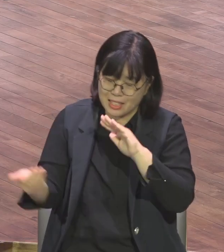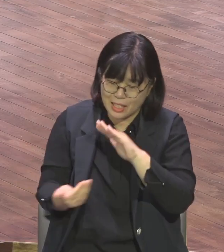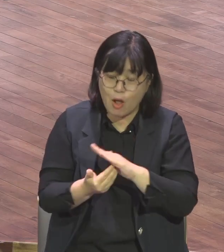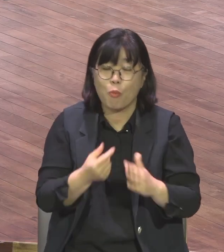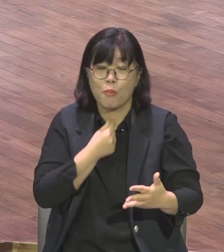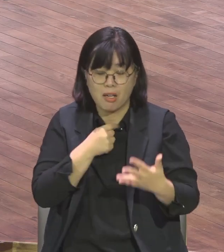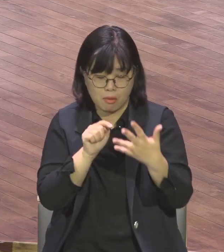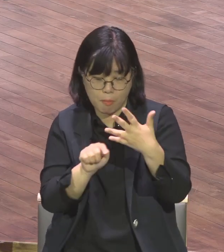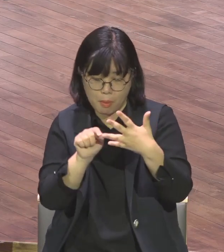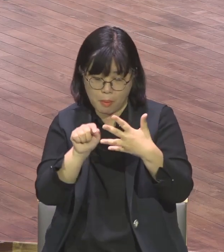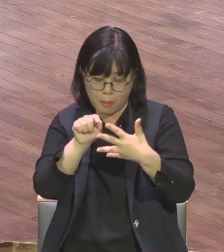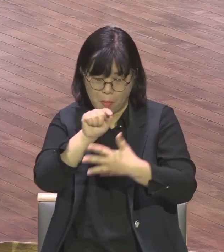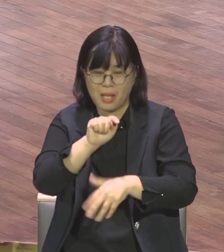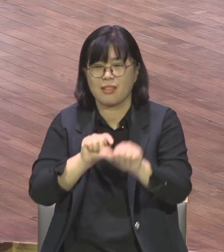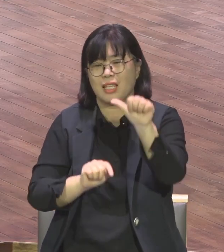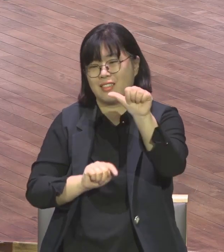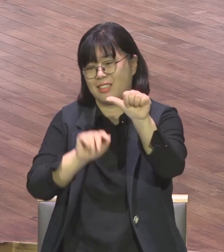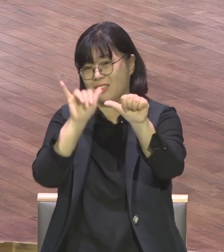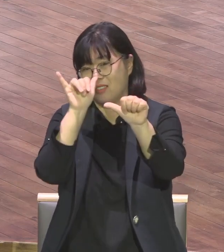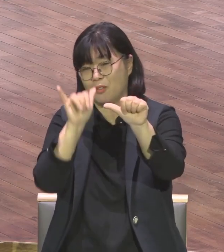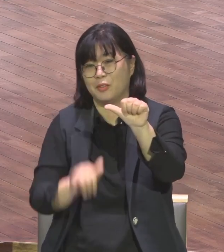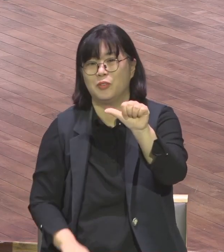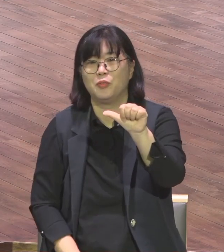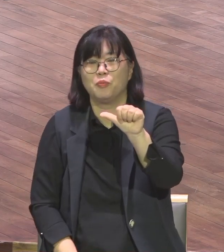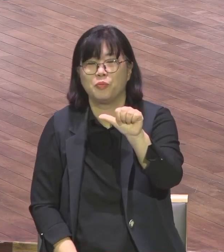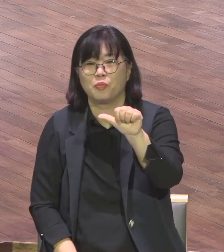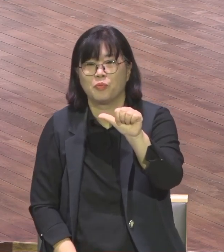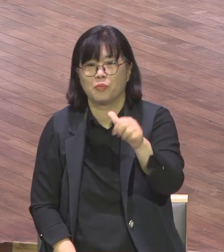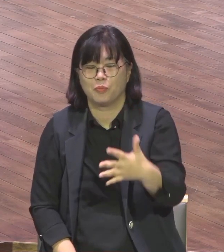그렇게 정리했는데 이 가운데